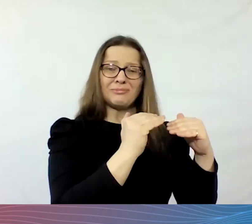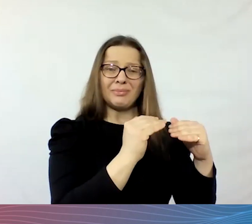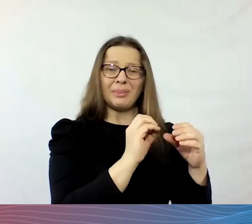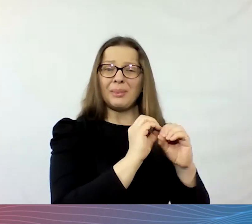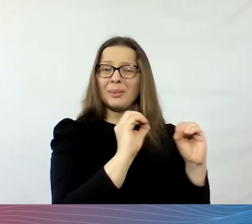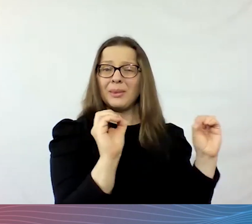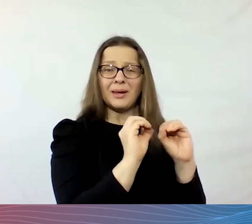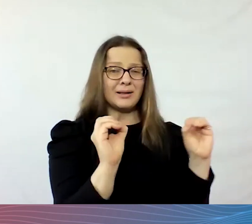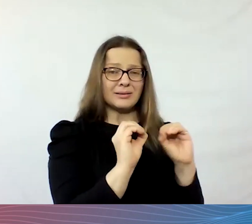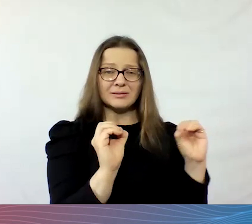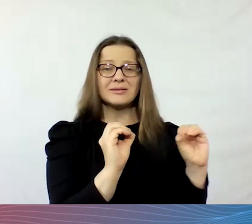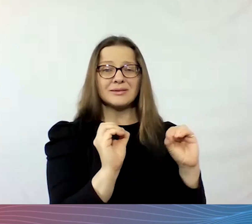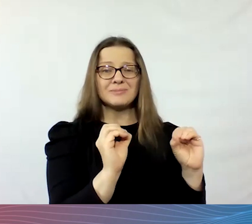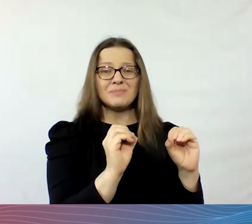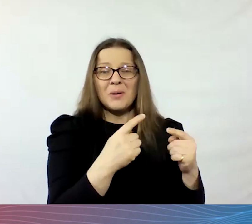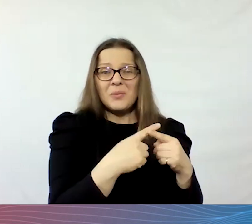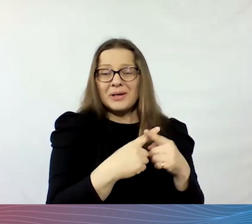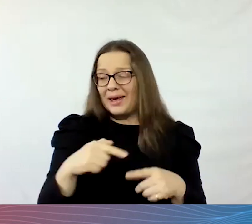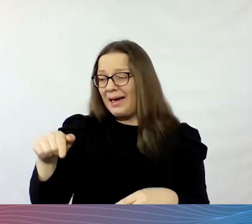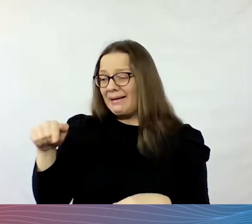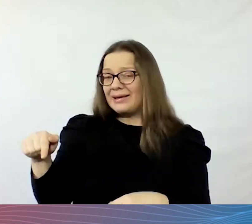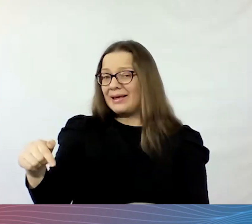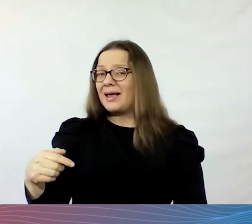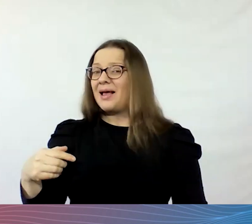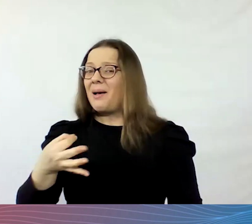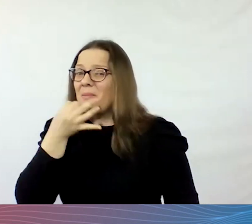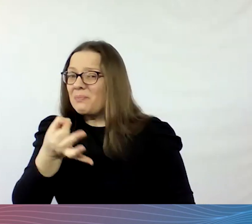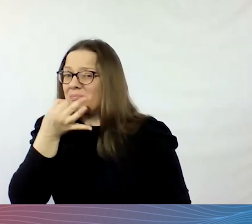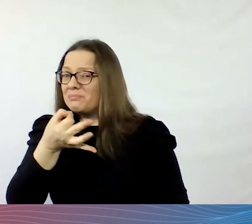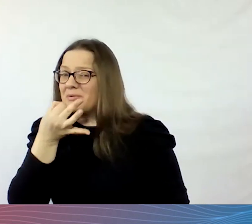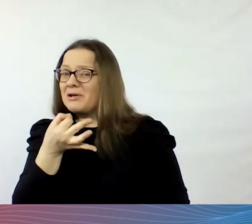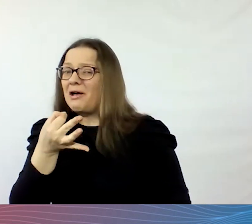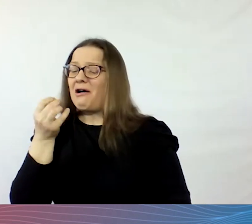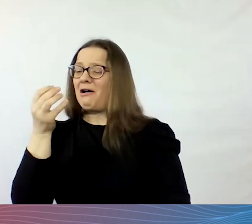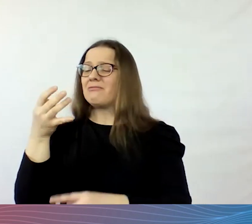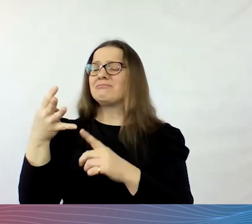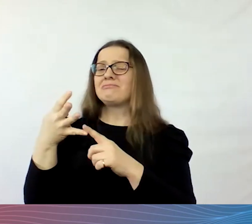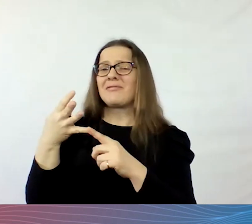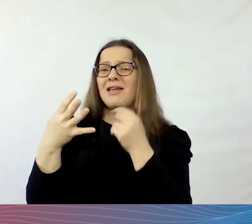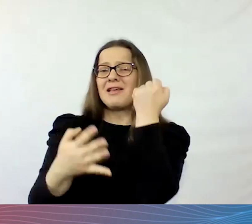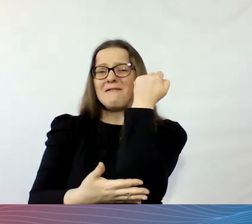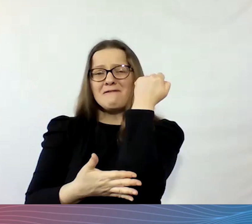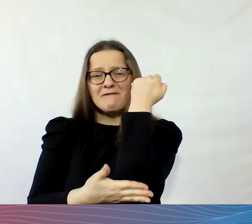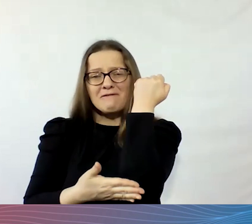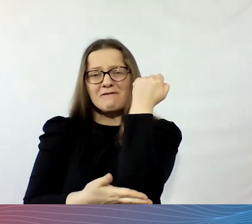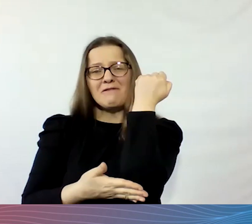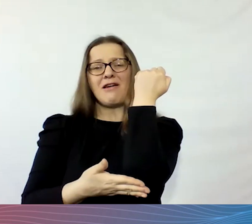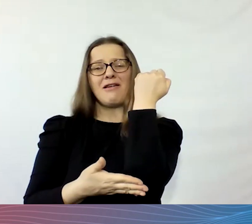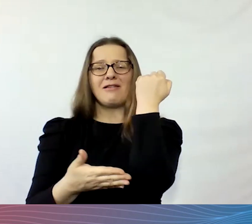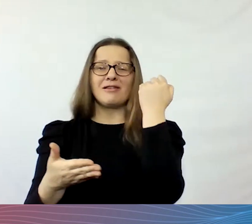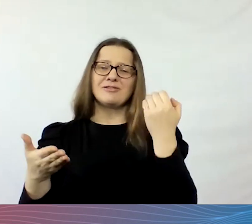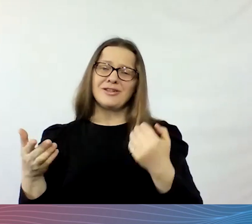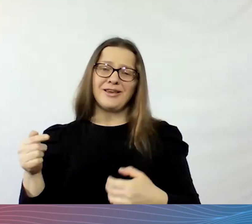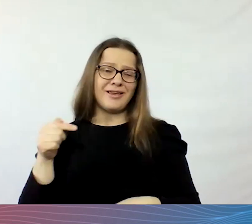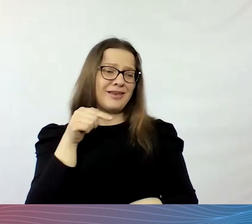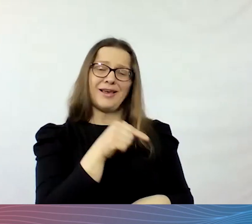dissensões, dividir em facções, né? Invejas. Irmão, isso vai destruir a unidade do corpo de Cristo,